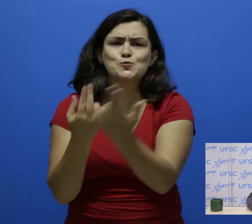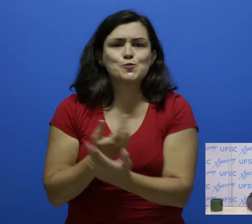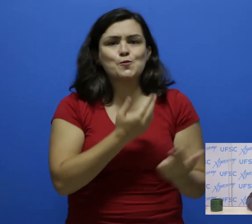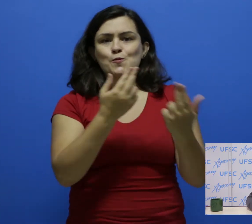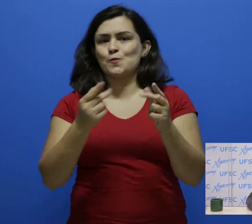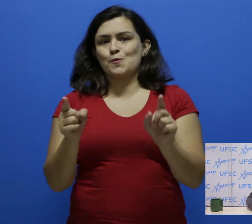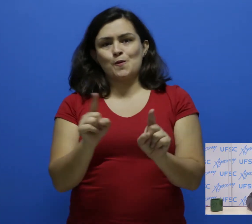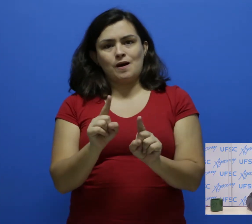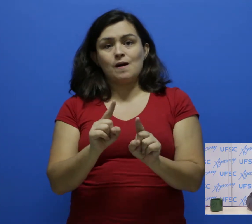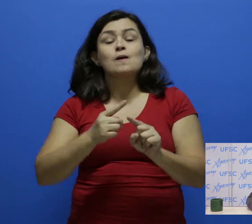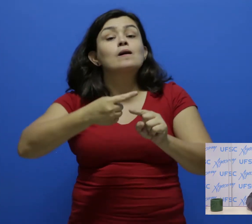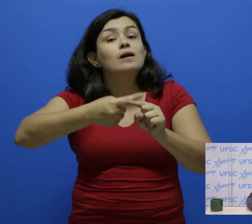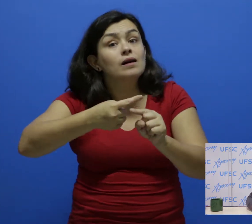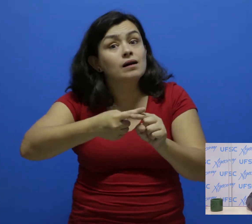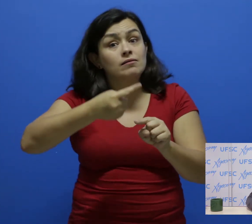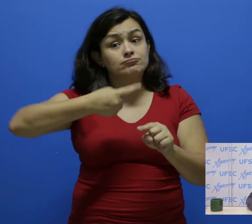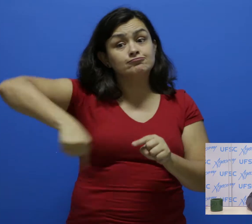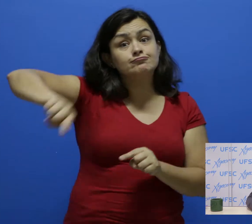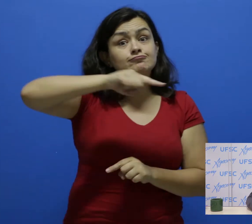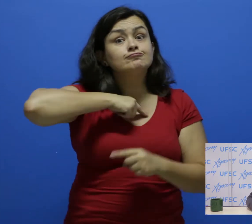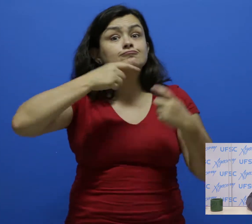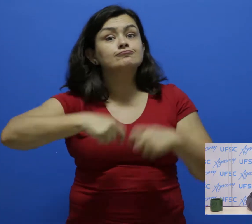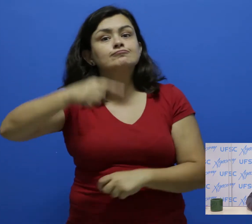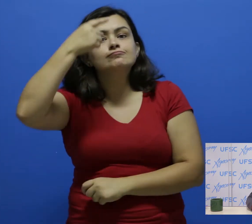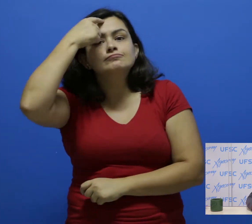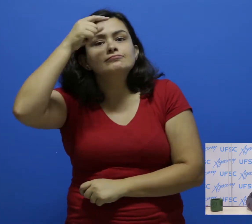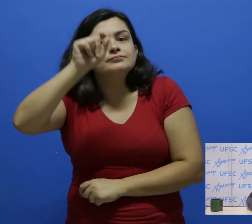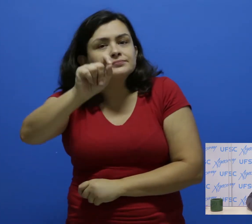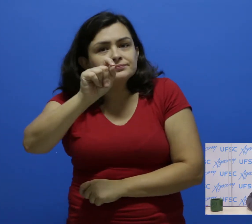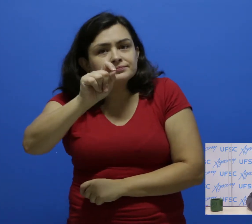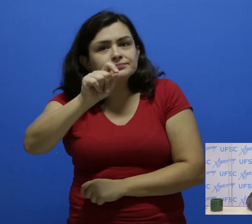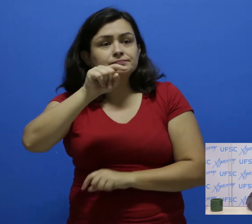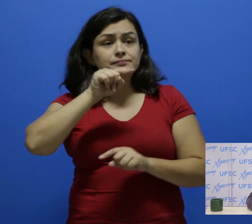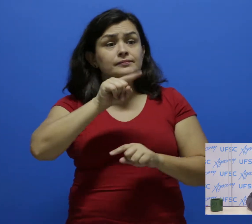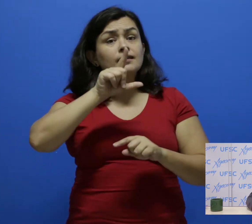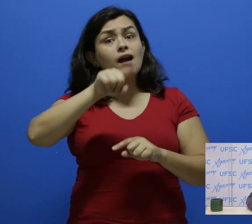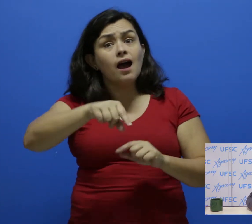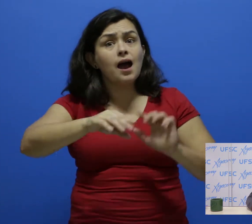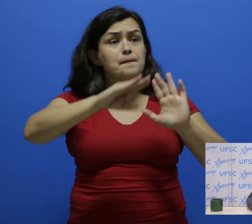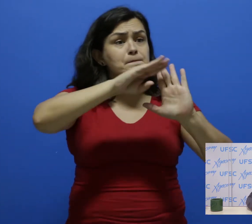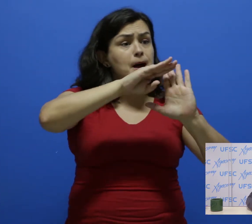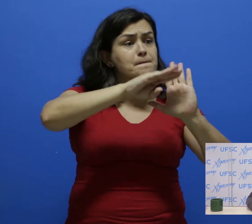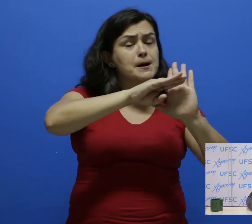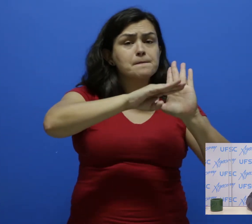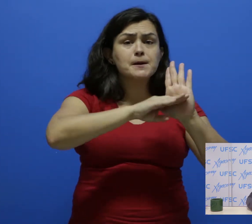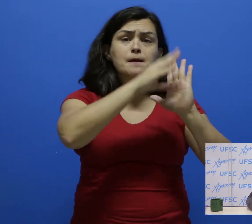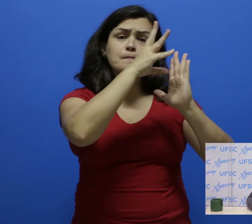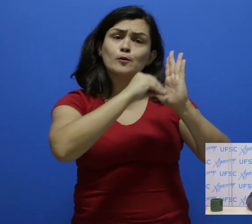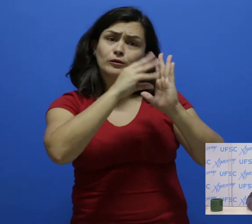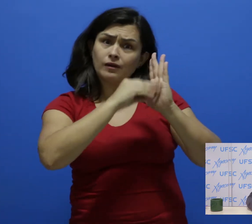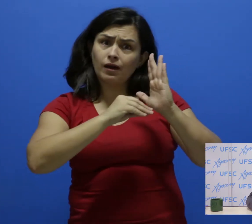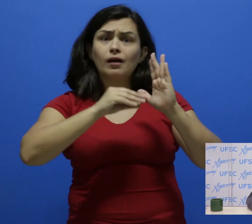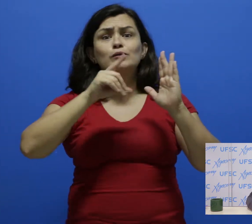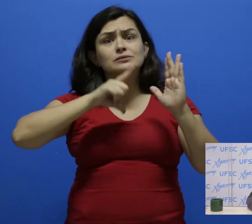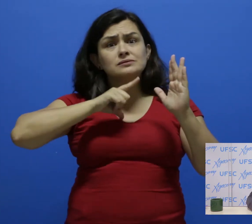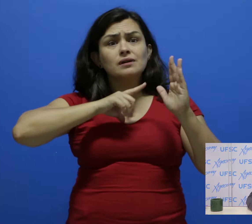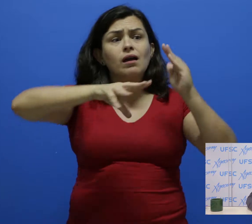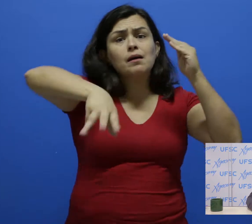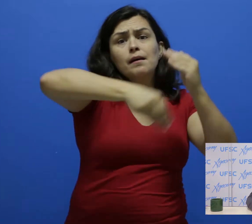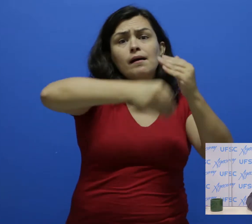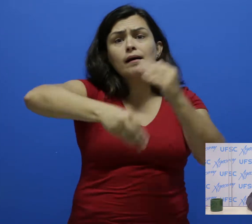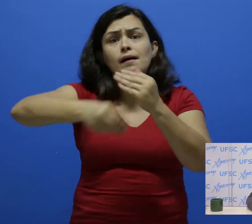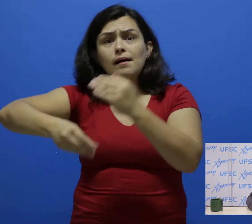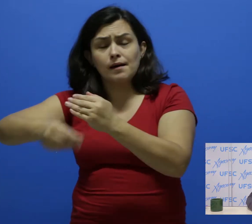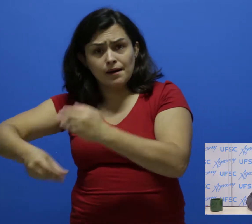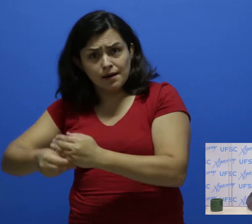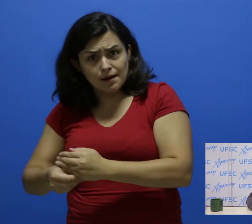é justamente de uma relação onde os paradigmas não se superam, eles se acumulam, eles se organizam, porque nenhum